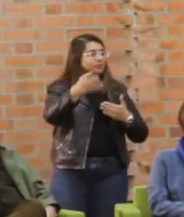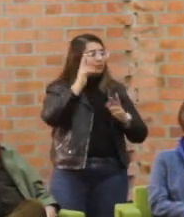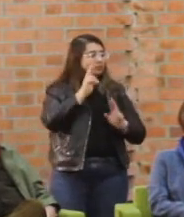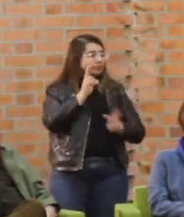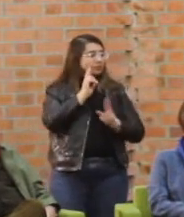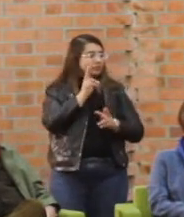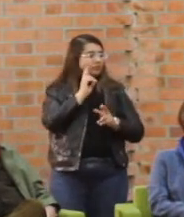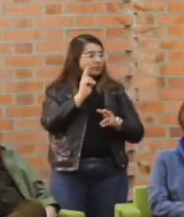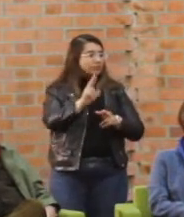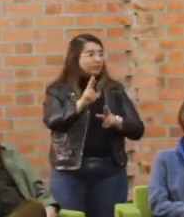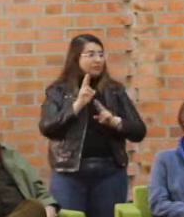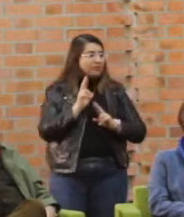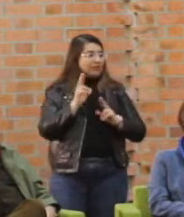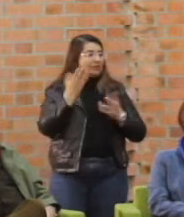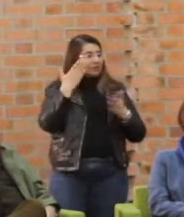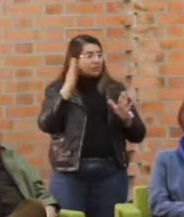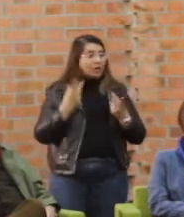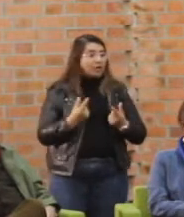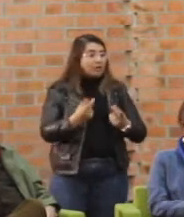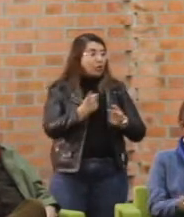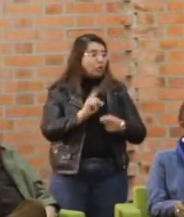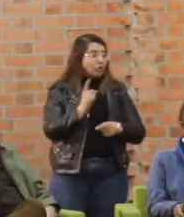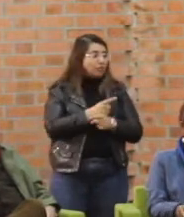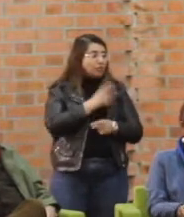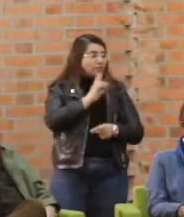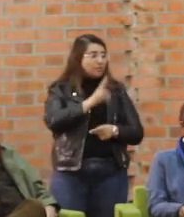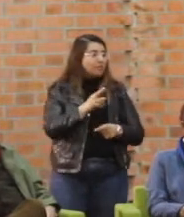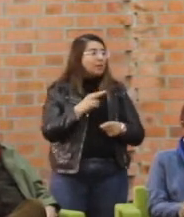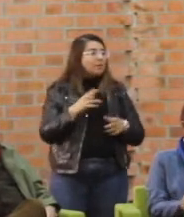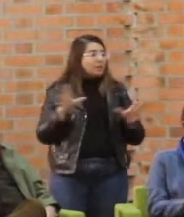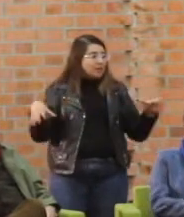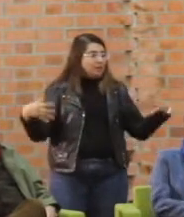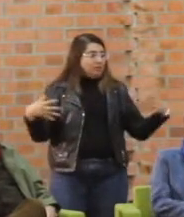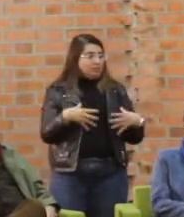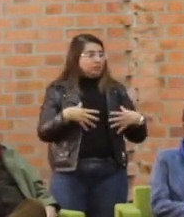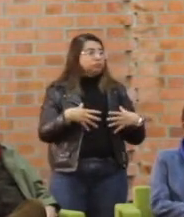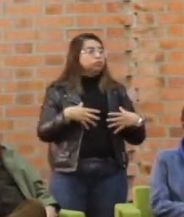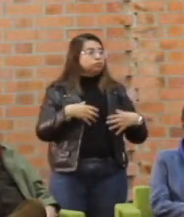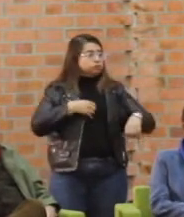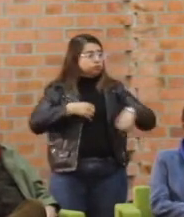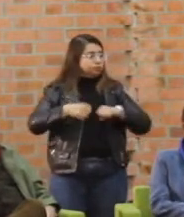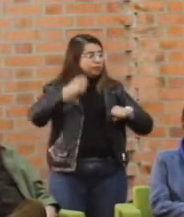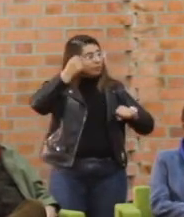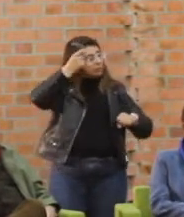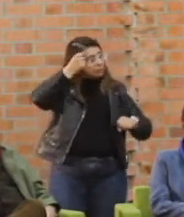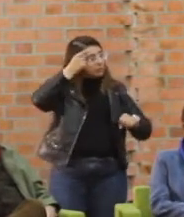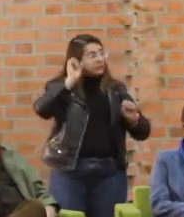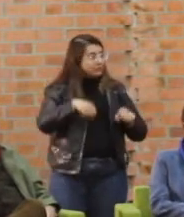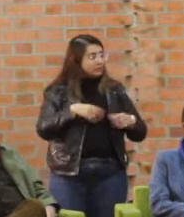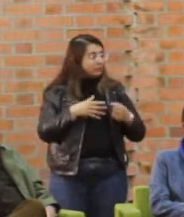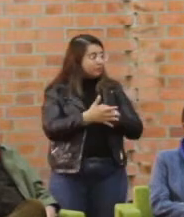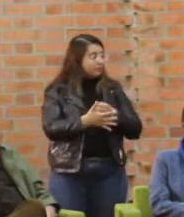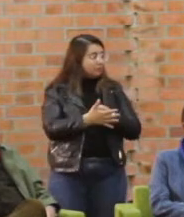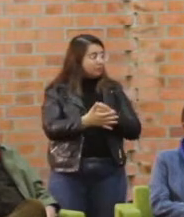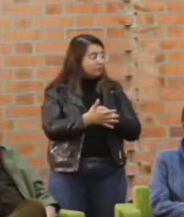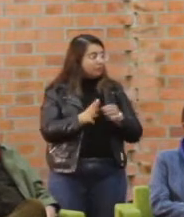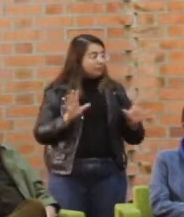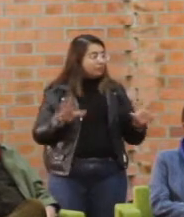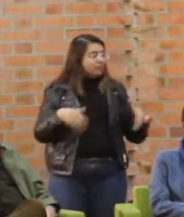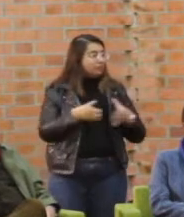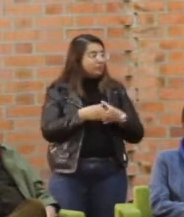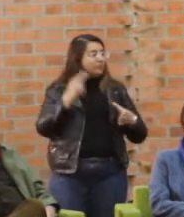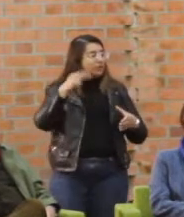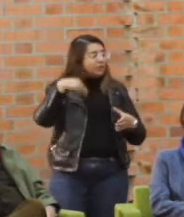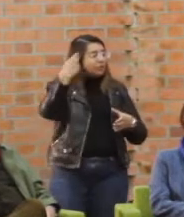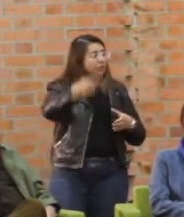no se va a poder apropiar de manera tan inmediata Pero quizás si vamos a lograr entender por ejemplo que ha habido otras épocas históricas